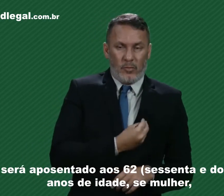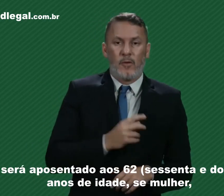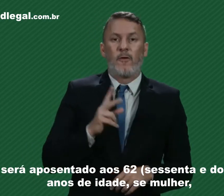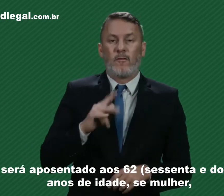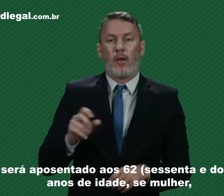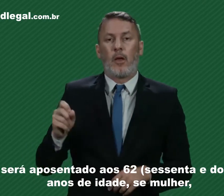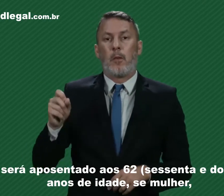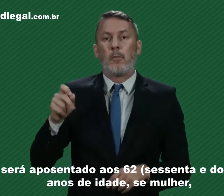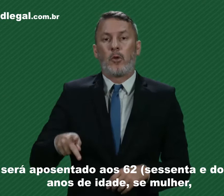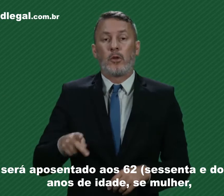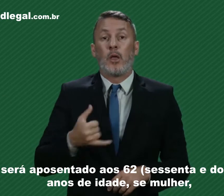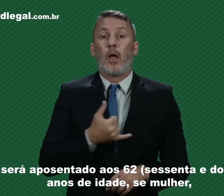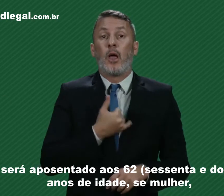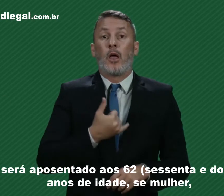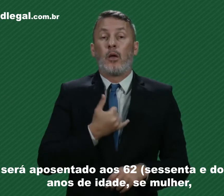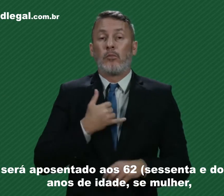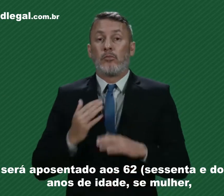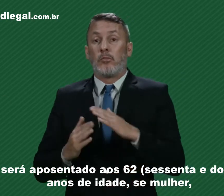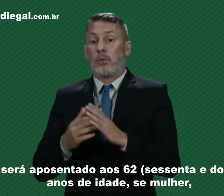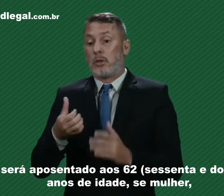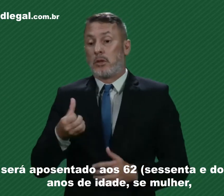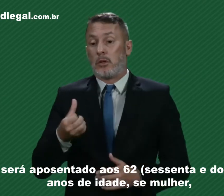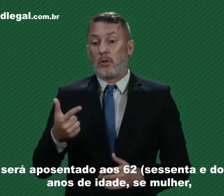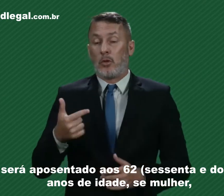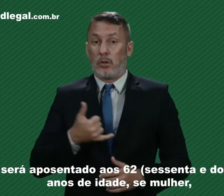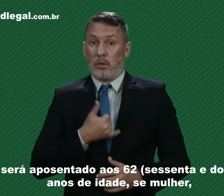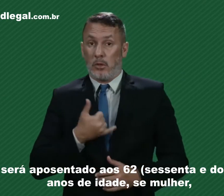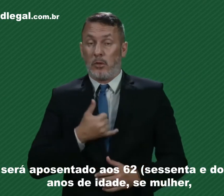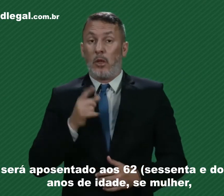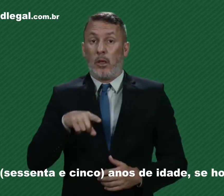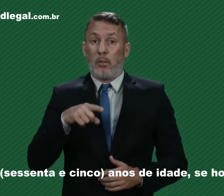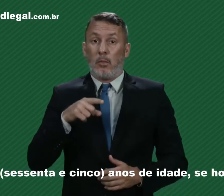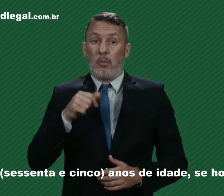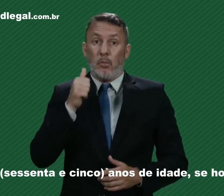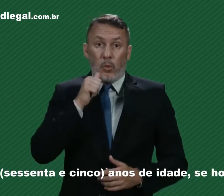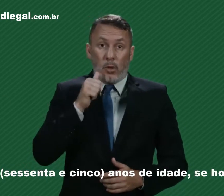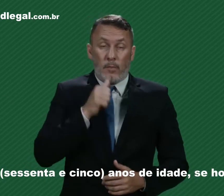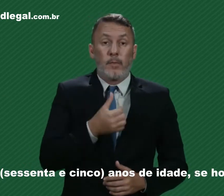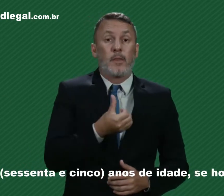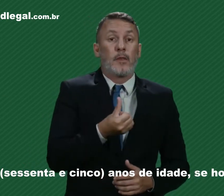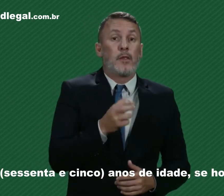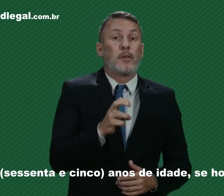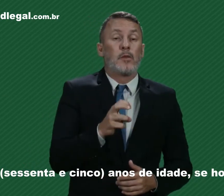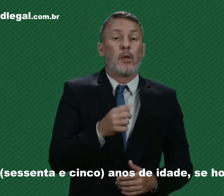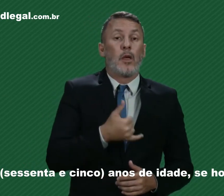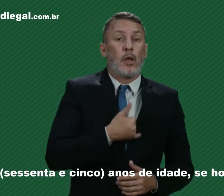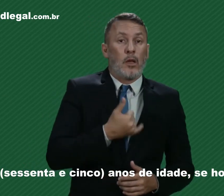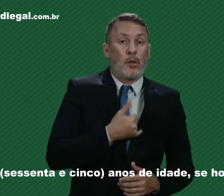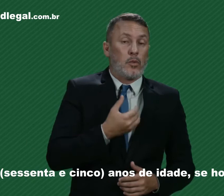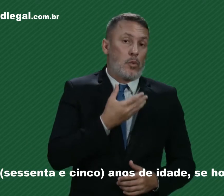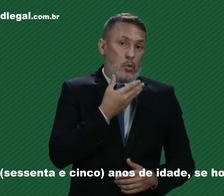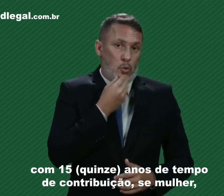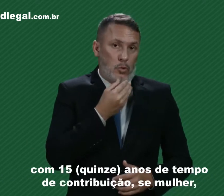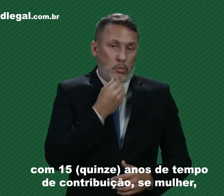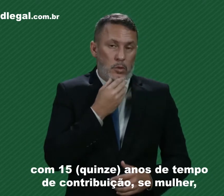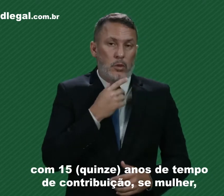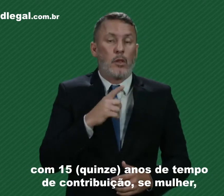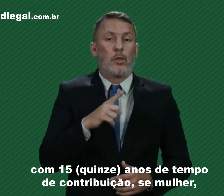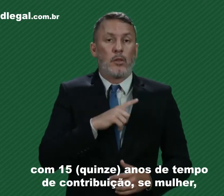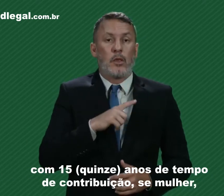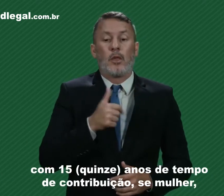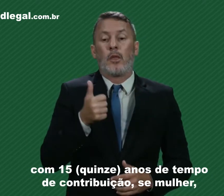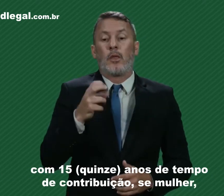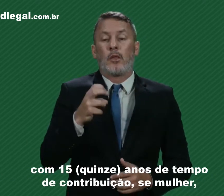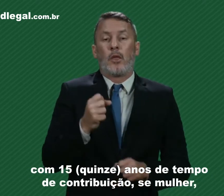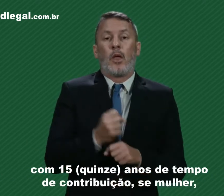será aposentado aos 62 anos de idade se mulher, 65 anos de idade se homem, com